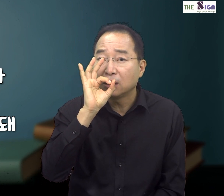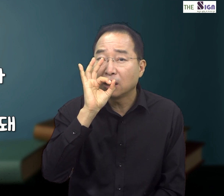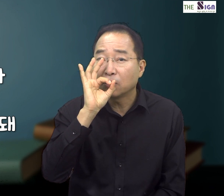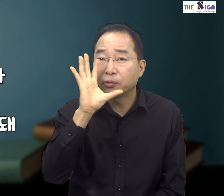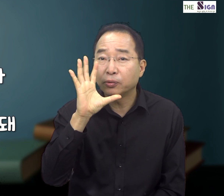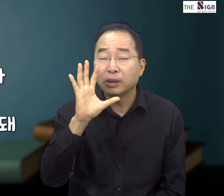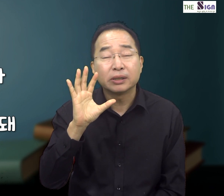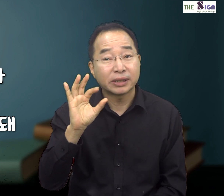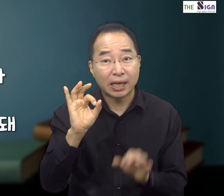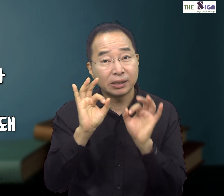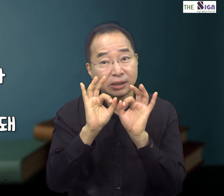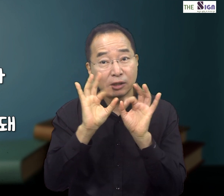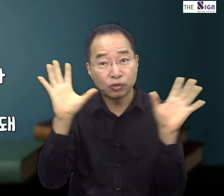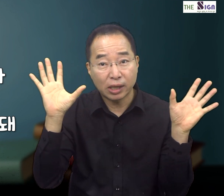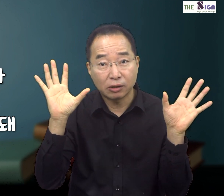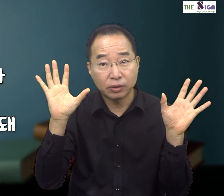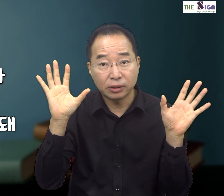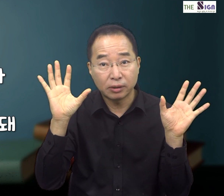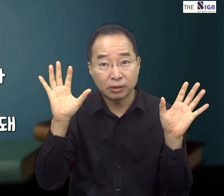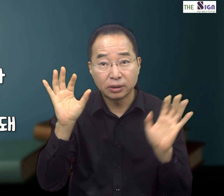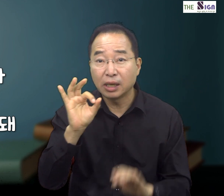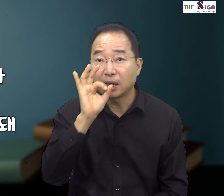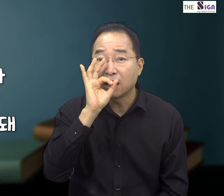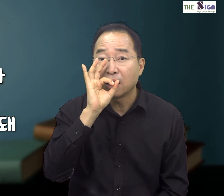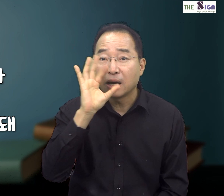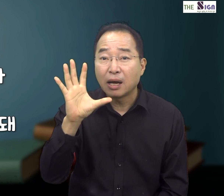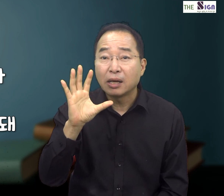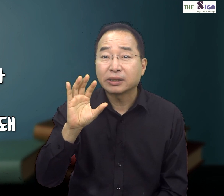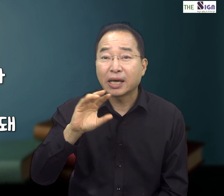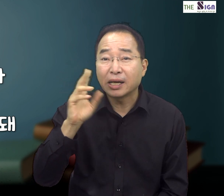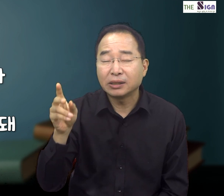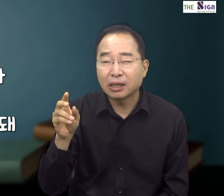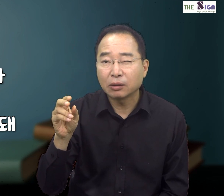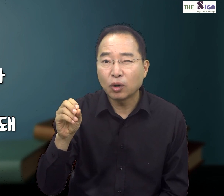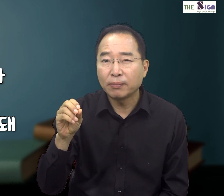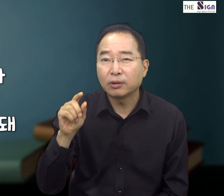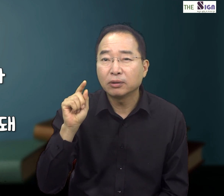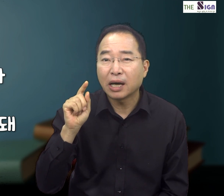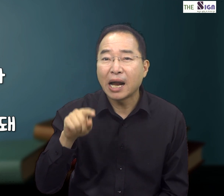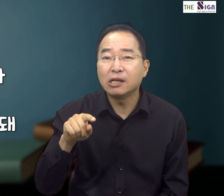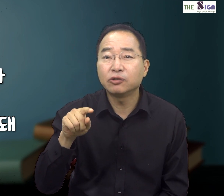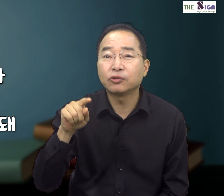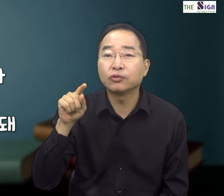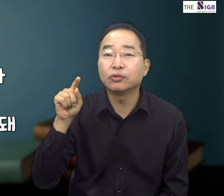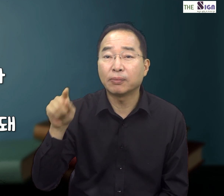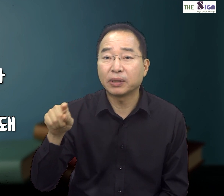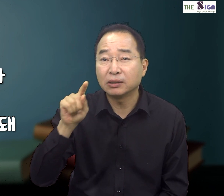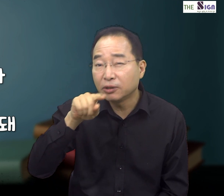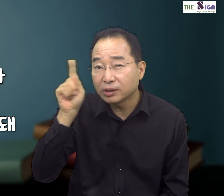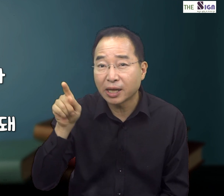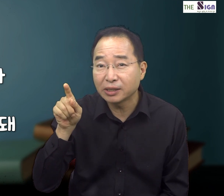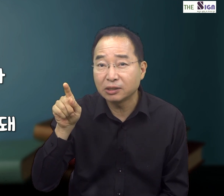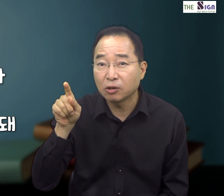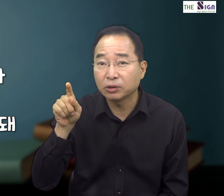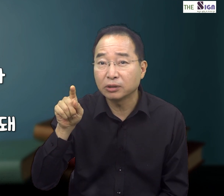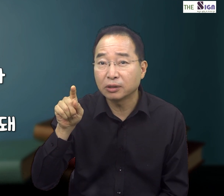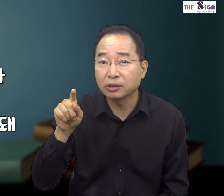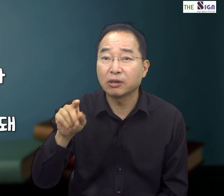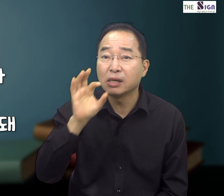이게 사라지다는 수화가 있거든요. 그러니까 사라지다가 또 한편은 할 수 없다. 능력이 사라지는 거거든요. 그래서